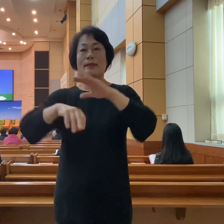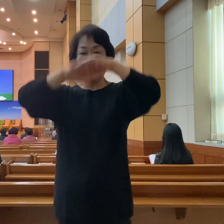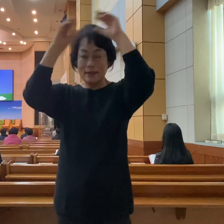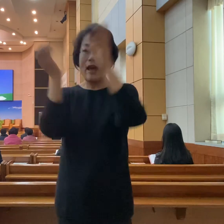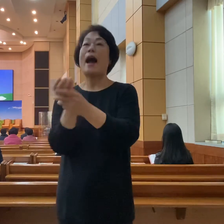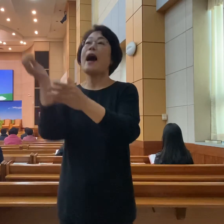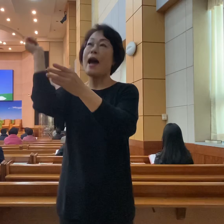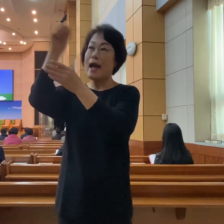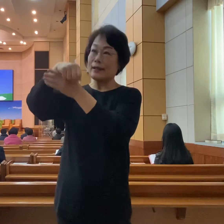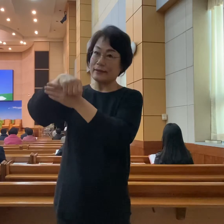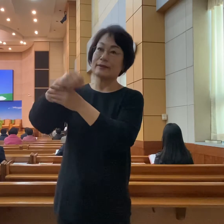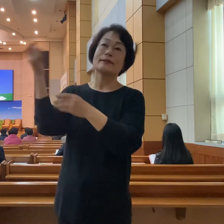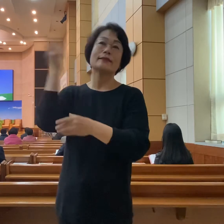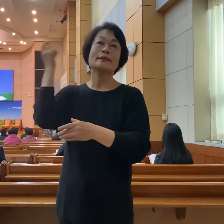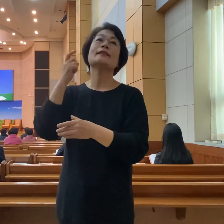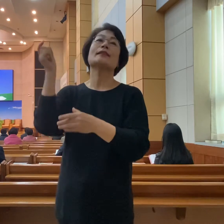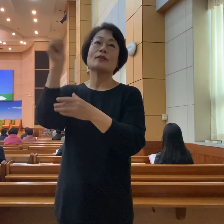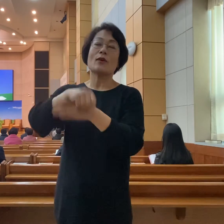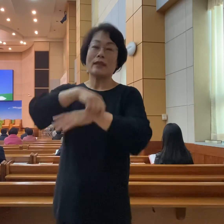들으십니다.